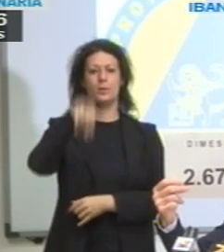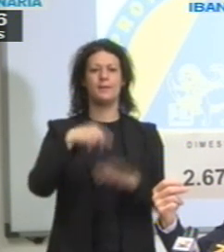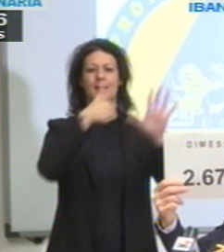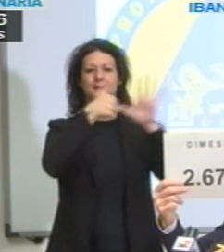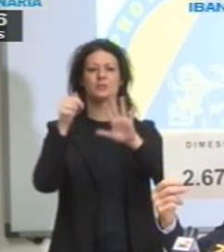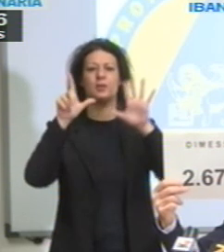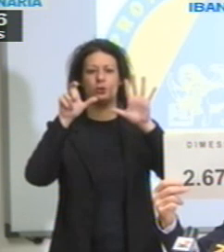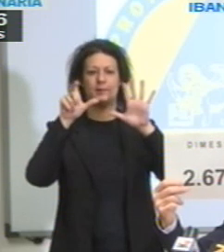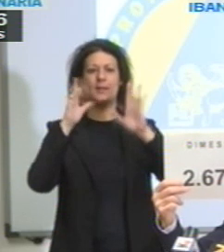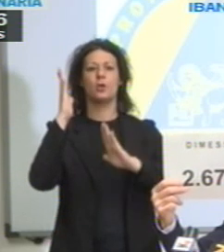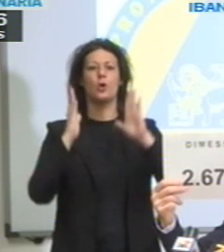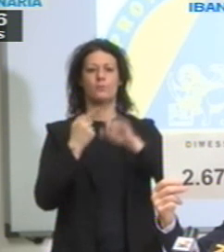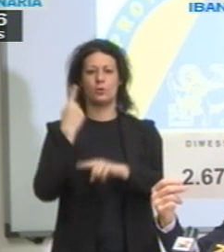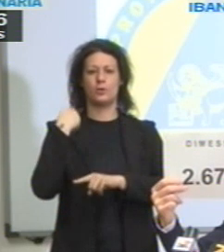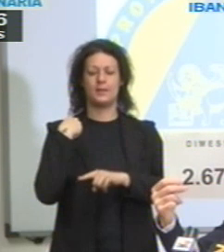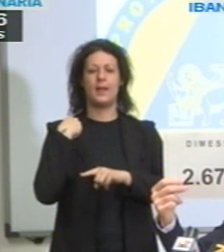più 29,